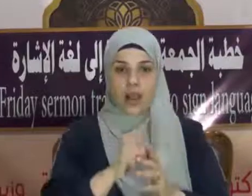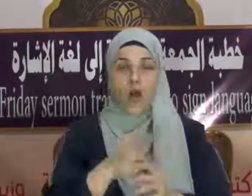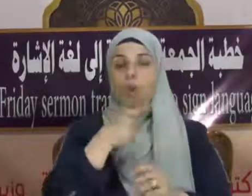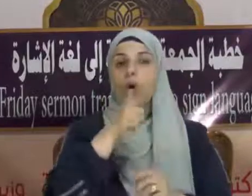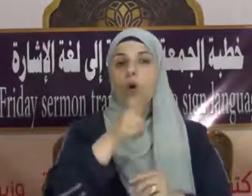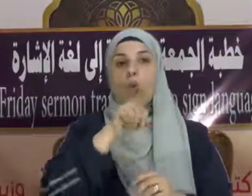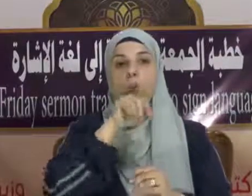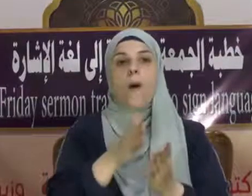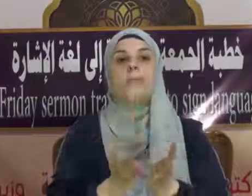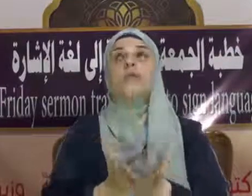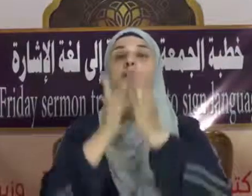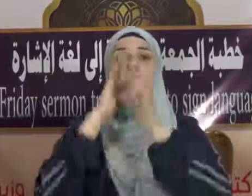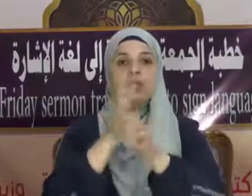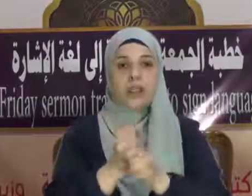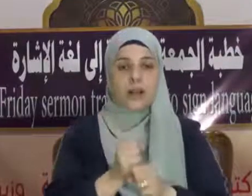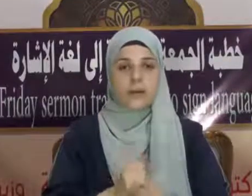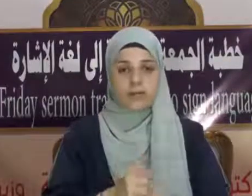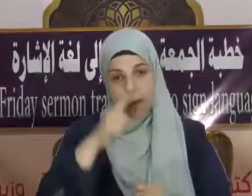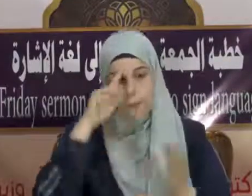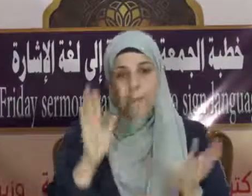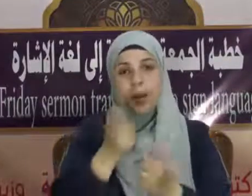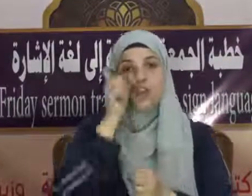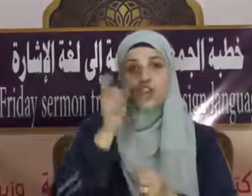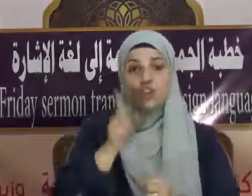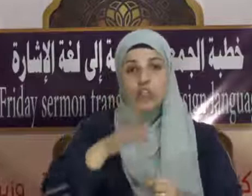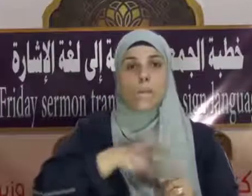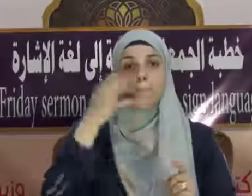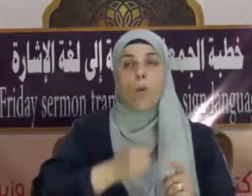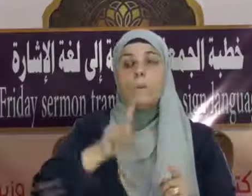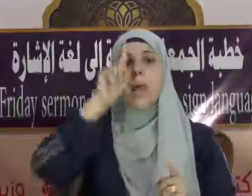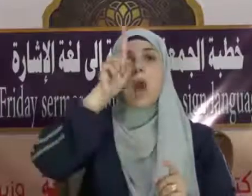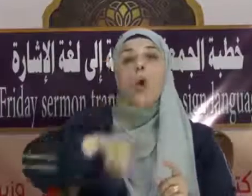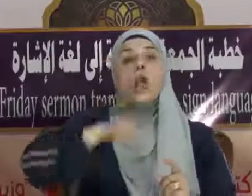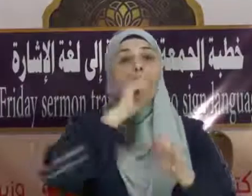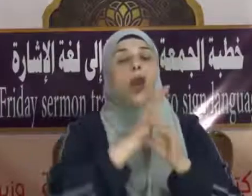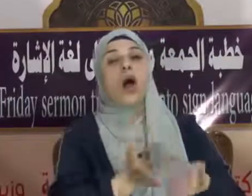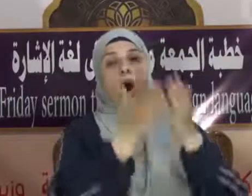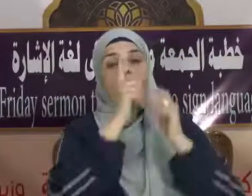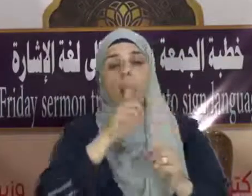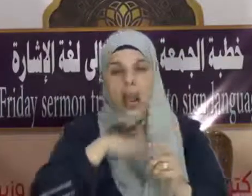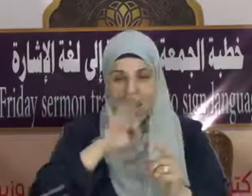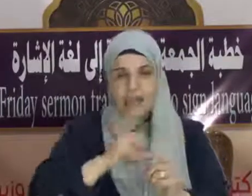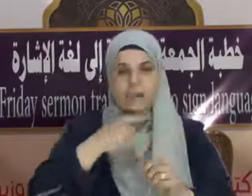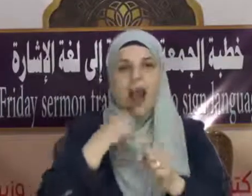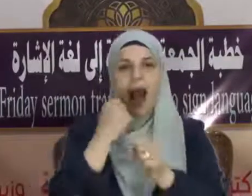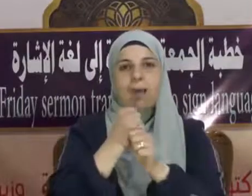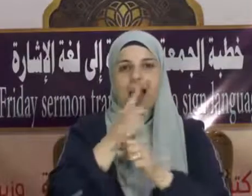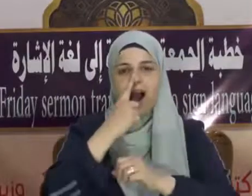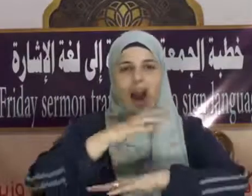عليه الصلاة والسلام: من كان يؤمن بالله واليوم الآخر فليحسن إلى